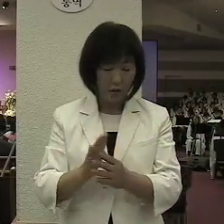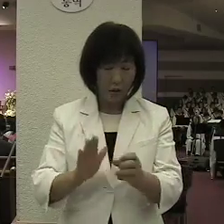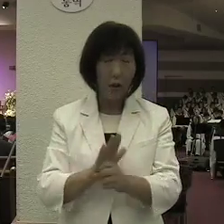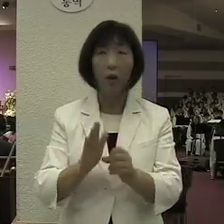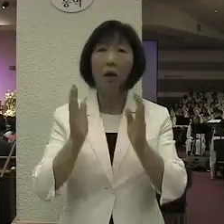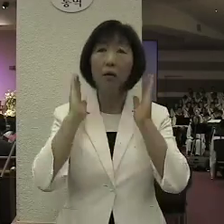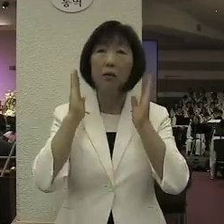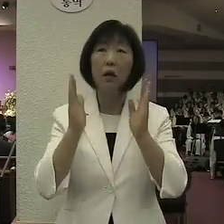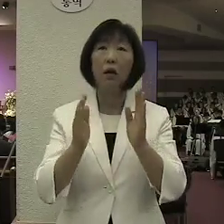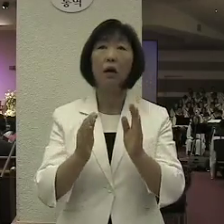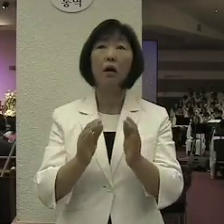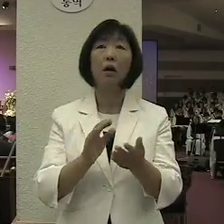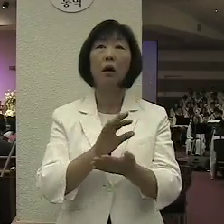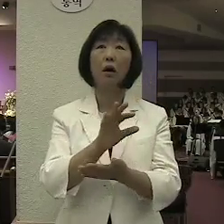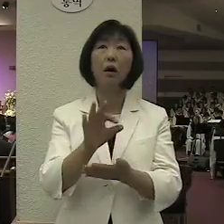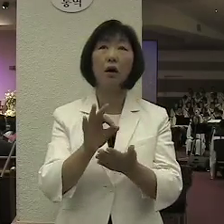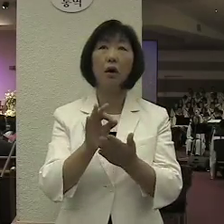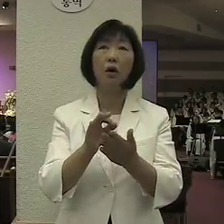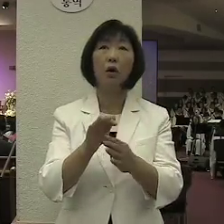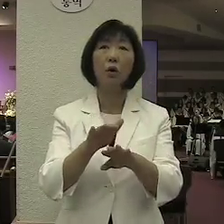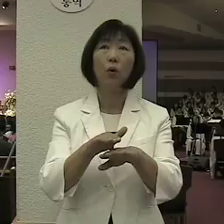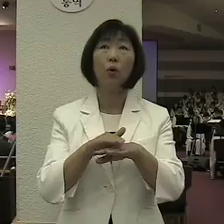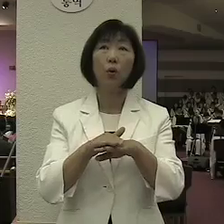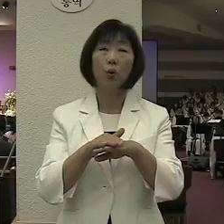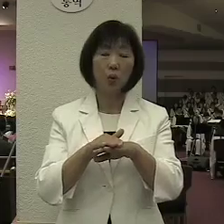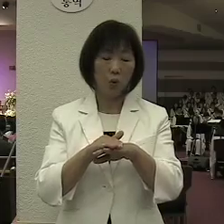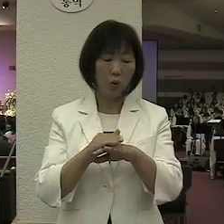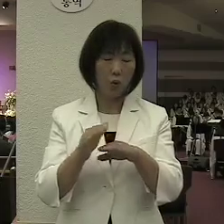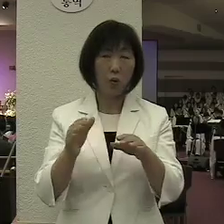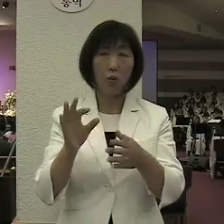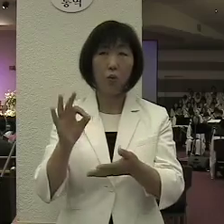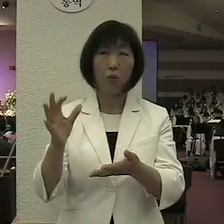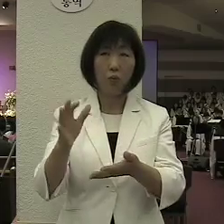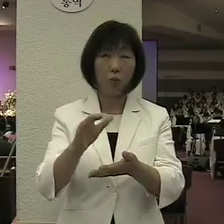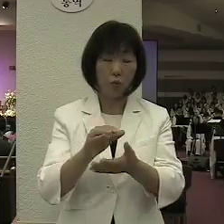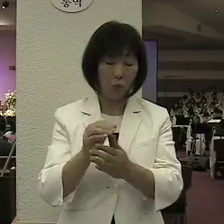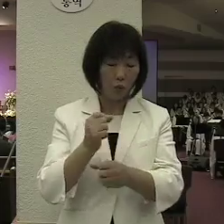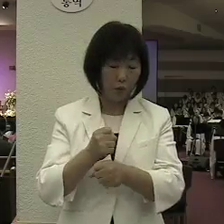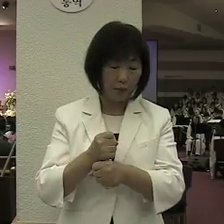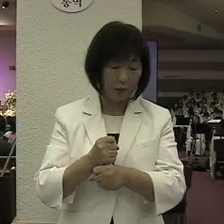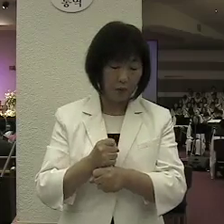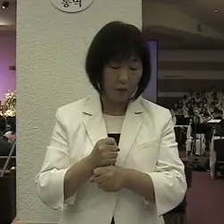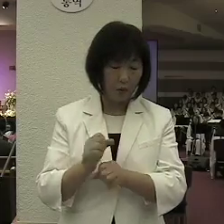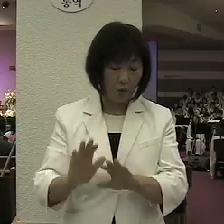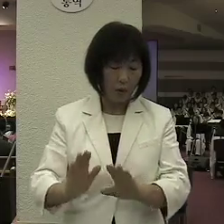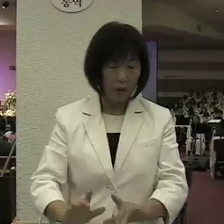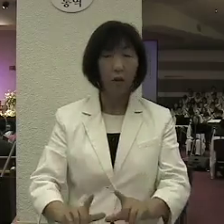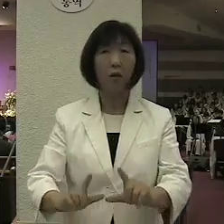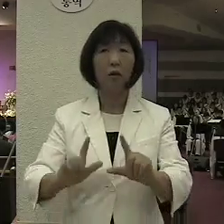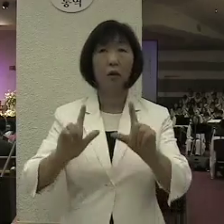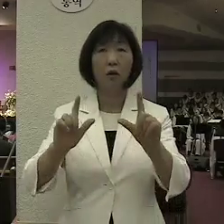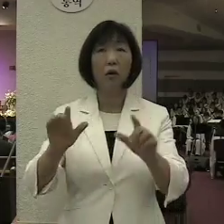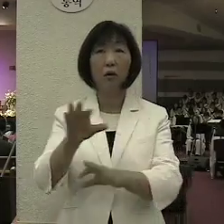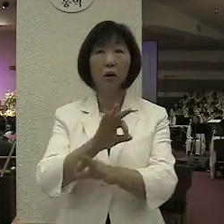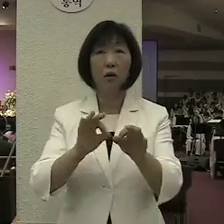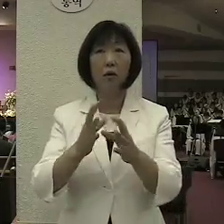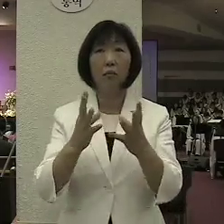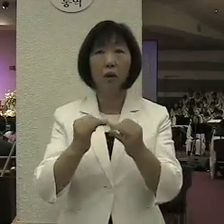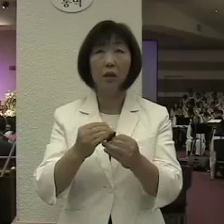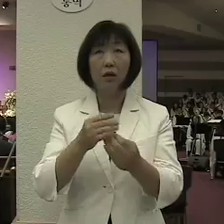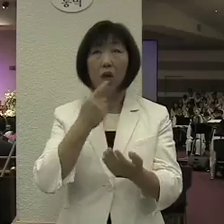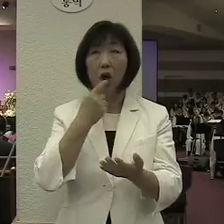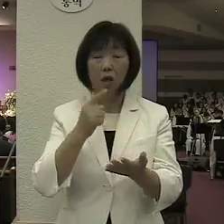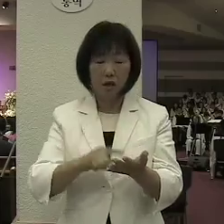사랑장학회에서 2009년 장학금을 모금합니다. 특별히 올 한 해 경제적으로 많이 쉽지 않기